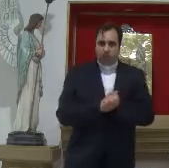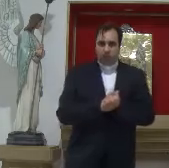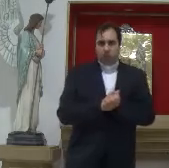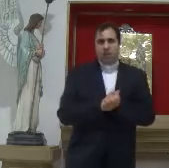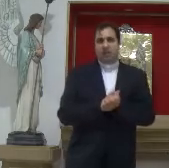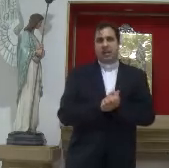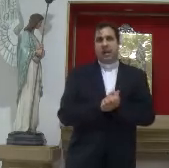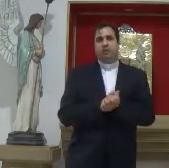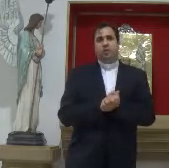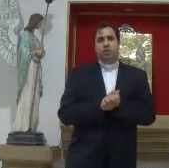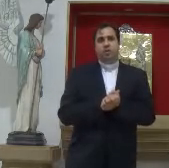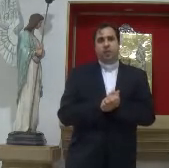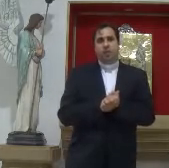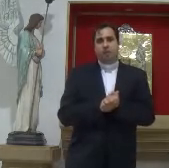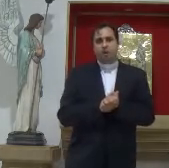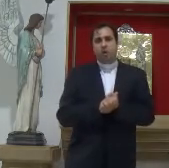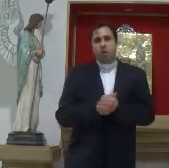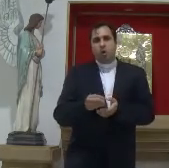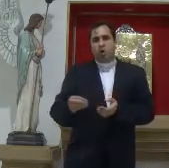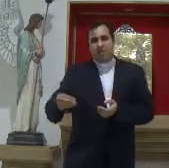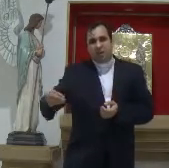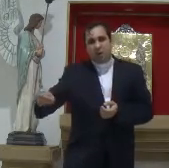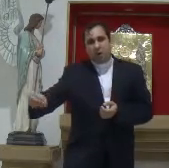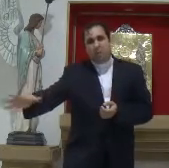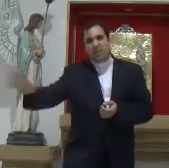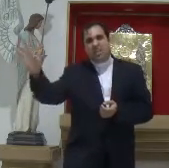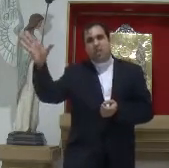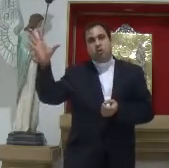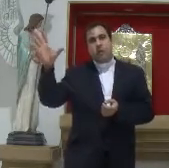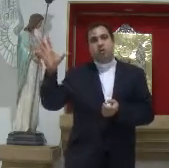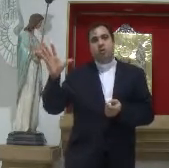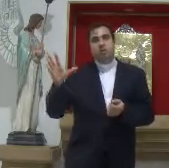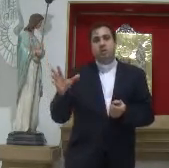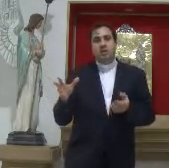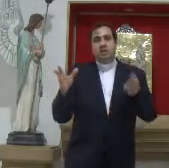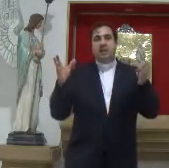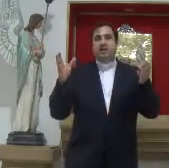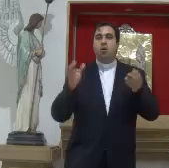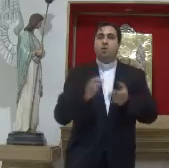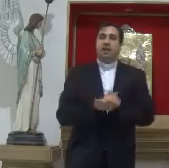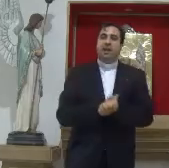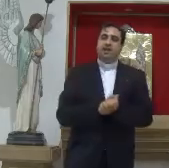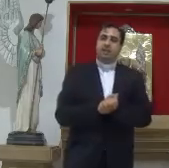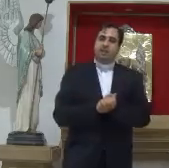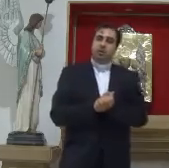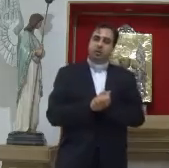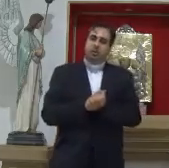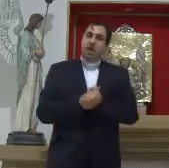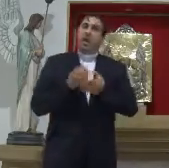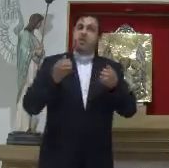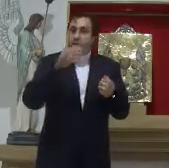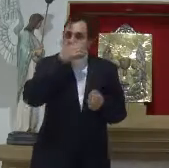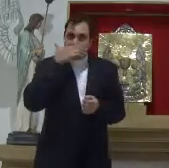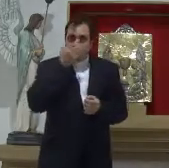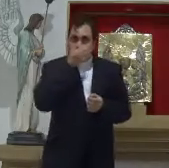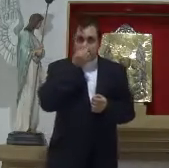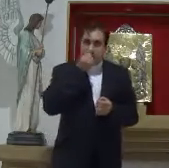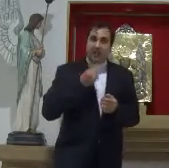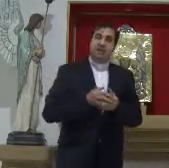como el recalcó del hijo pródigo comiendo la comida de los saltos se pierden emergentes de dios hay otros que se pierden